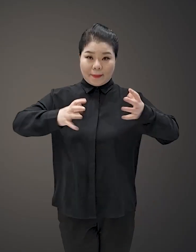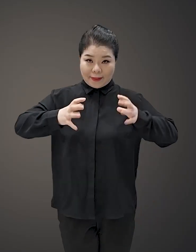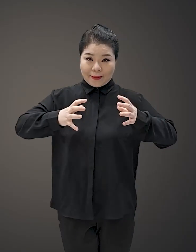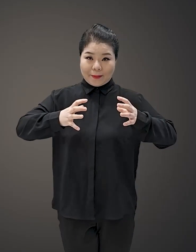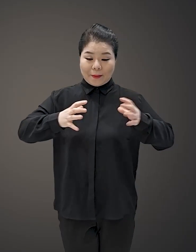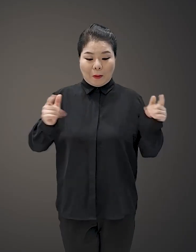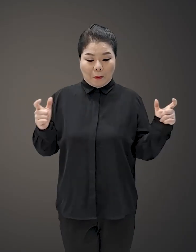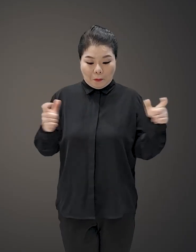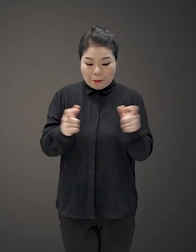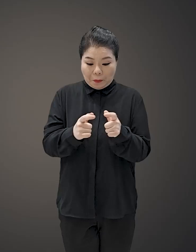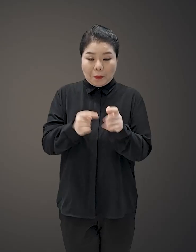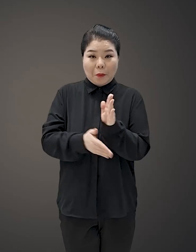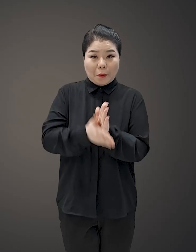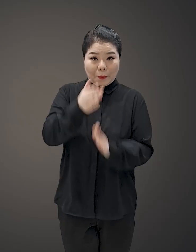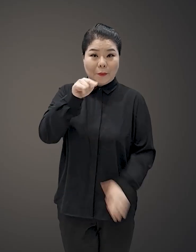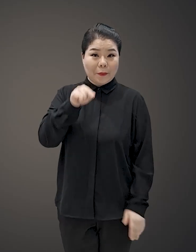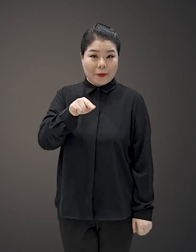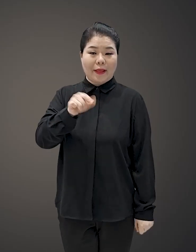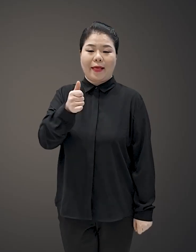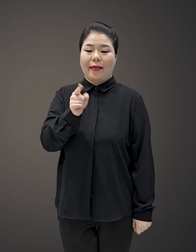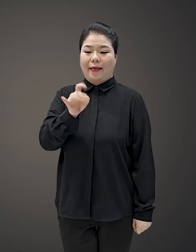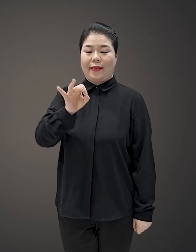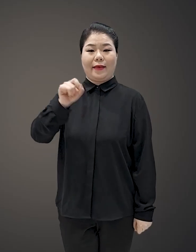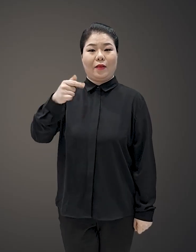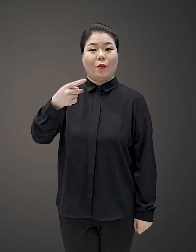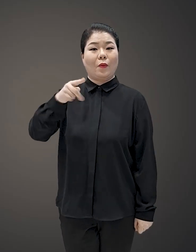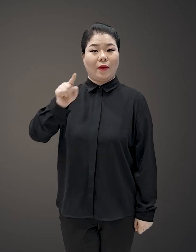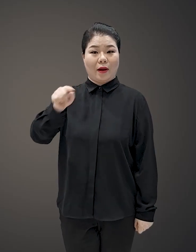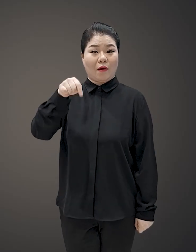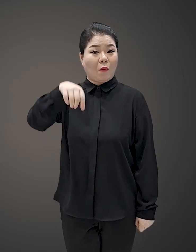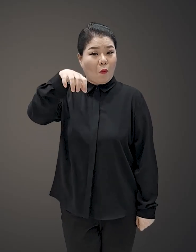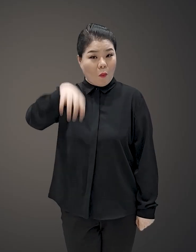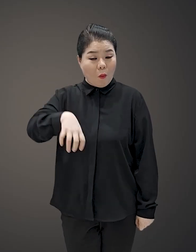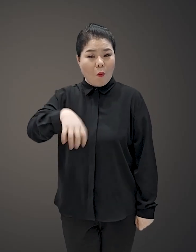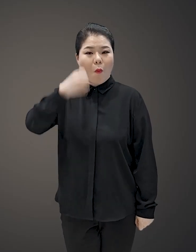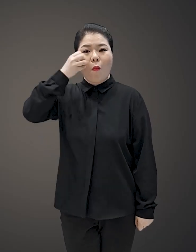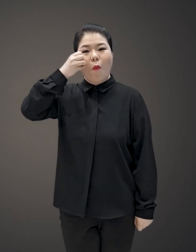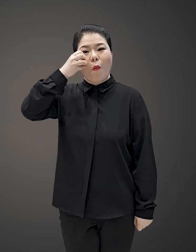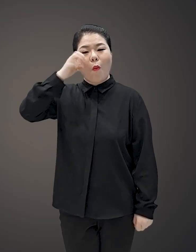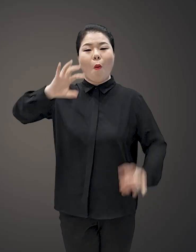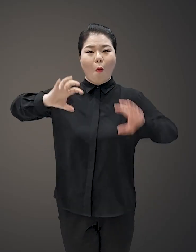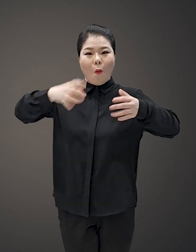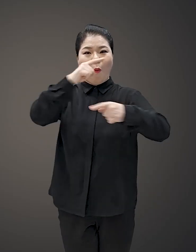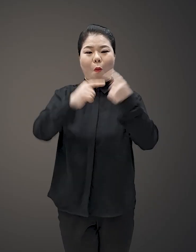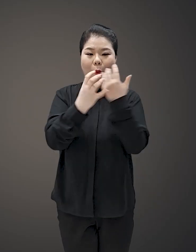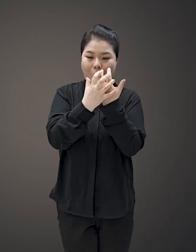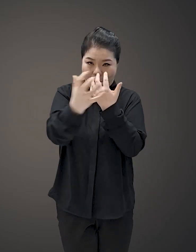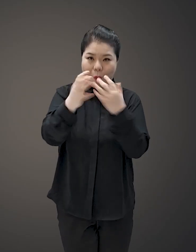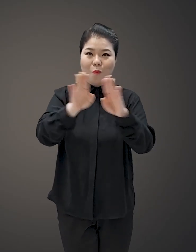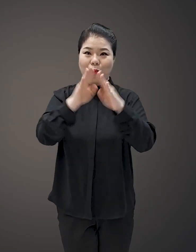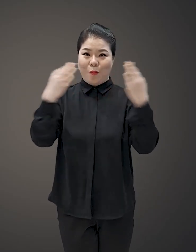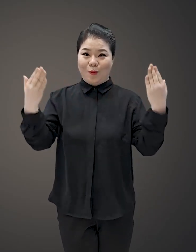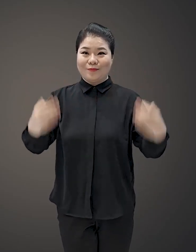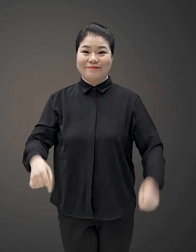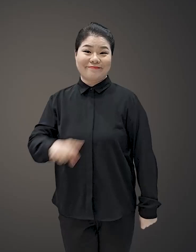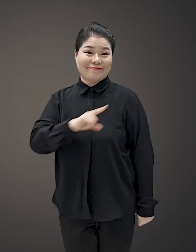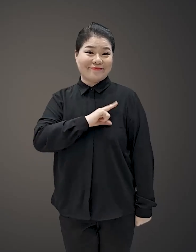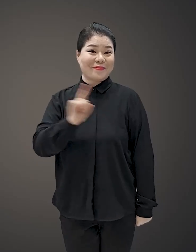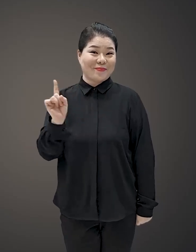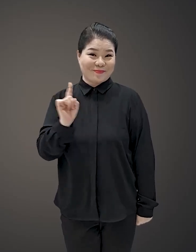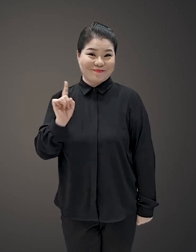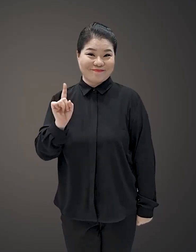핀란드의 한 작은 도시 헤이놀라. 이곳에서는 기이한 세계 선수권 대회가 열린다.